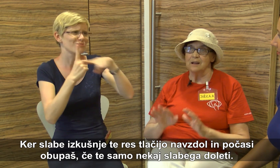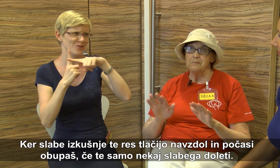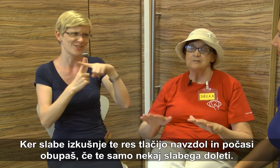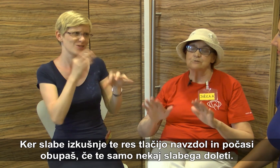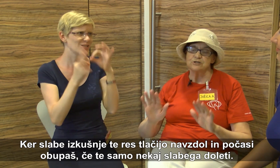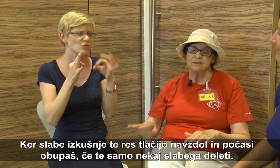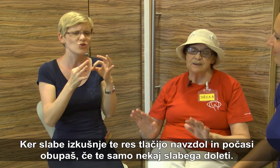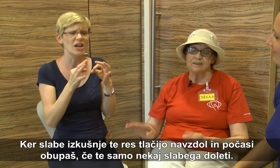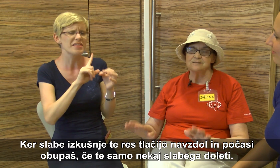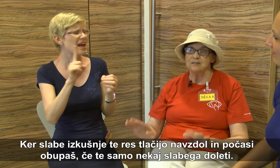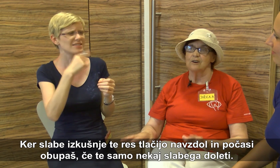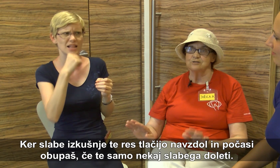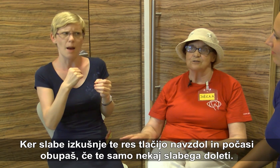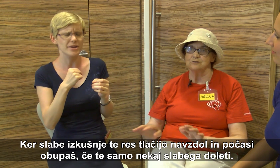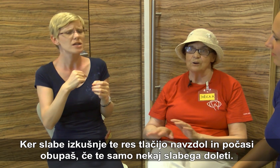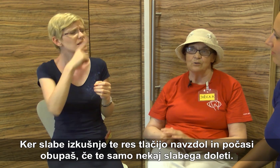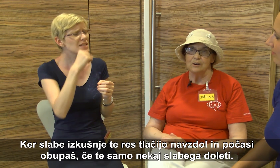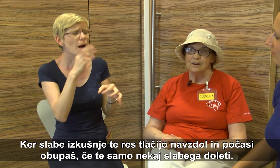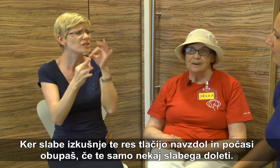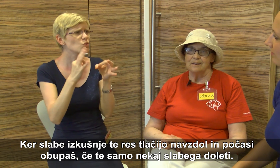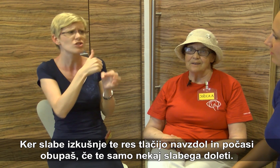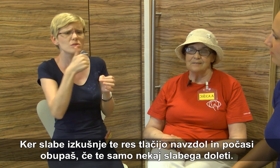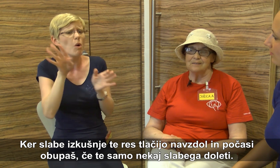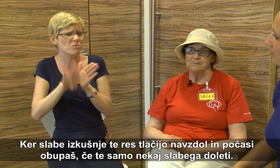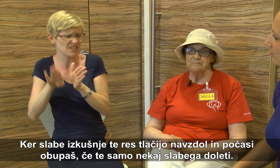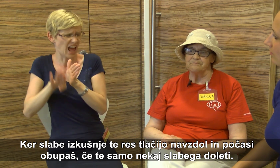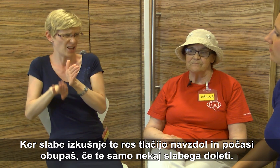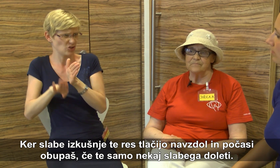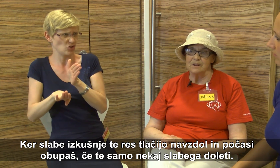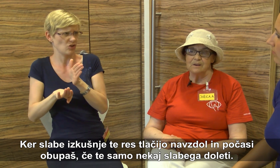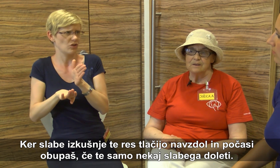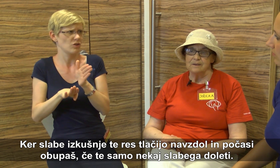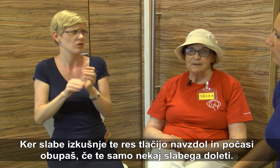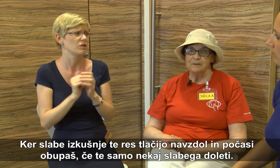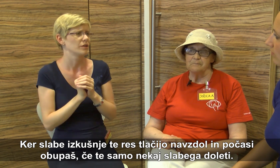Ker slabe izkušnje te res tlače navzdol. In